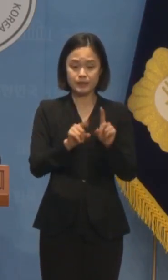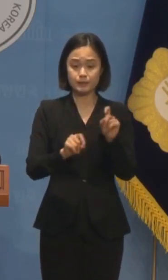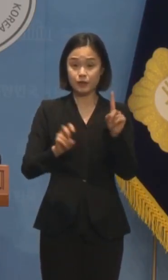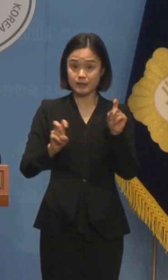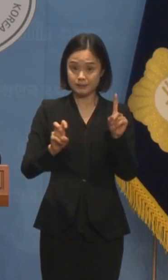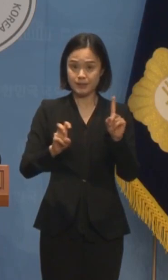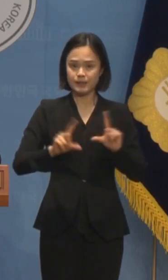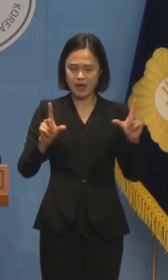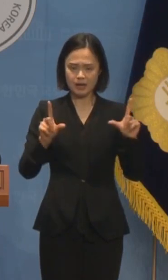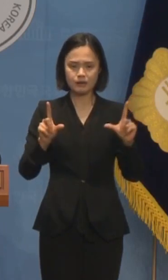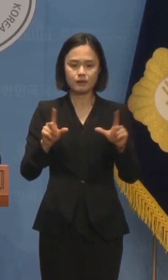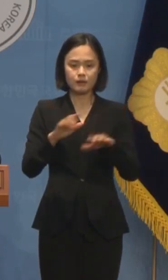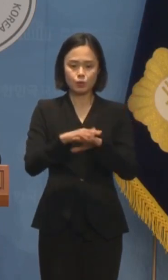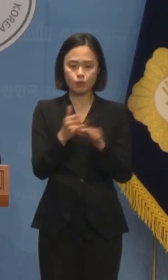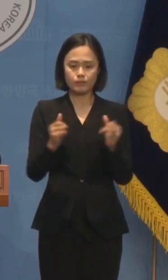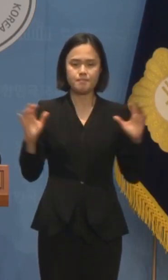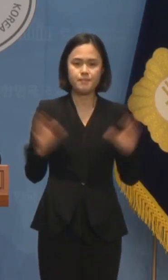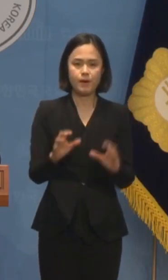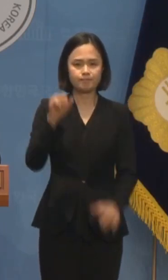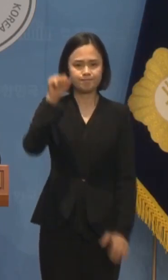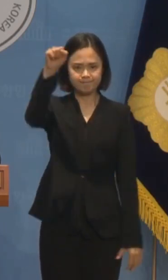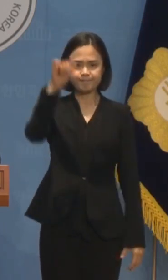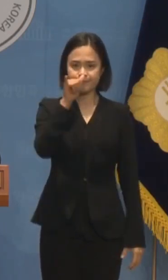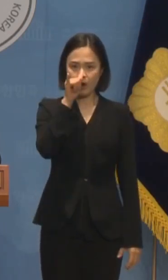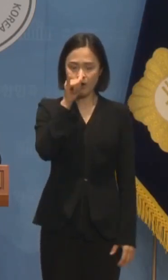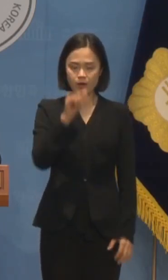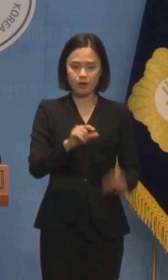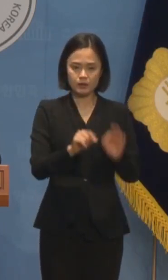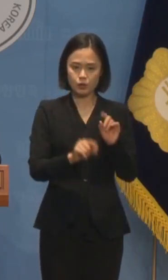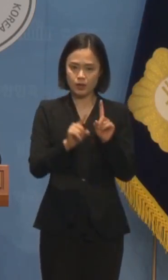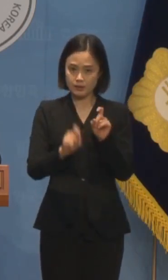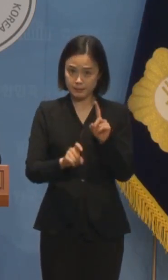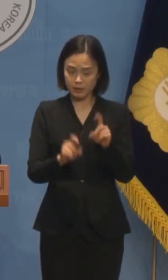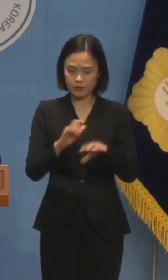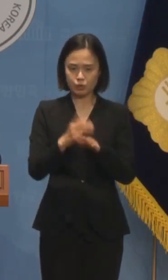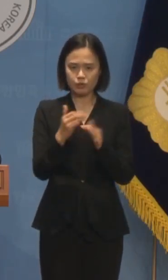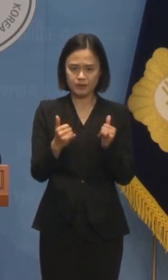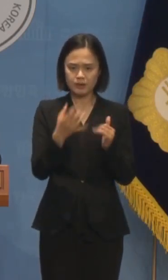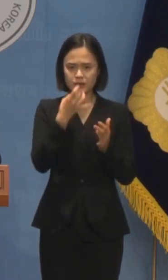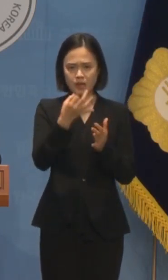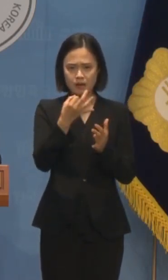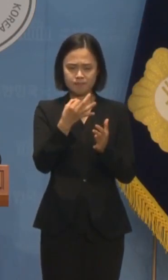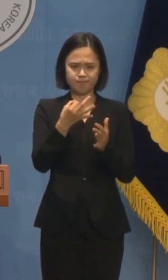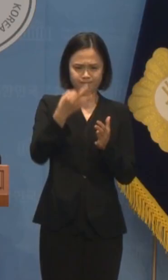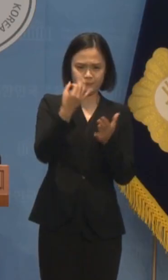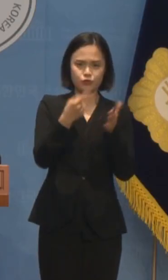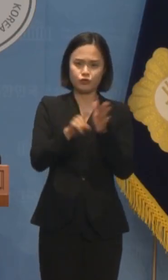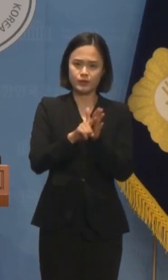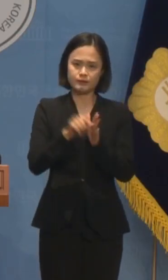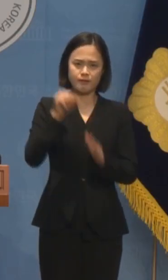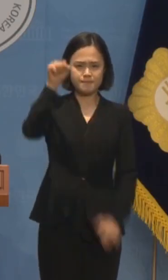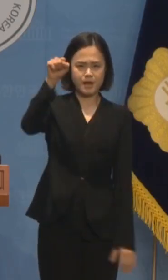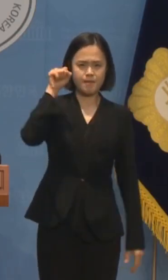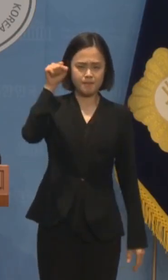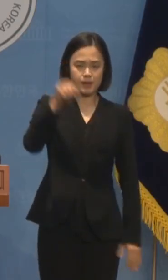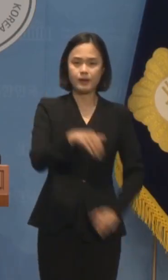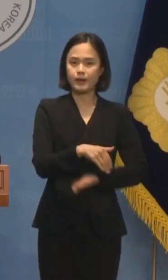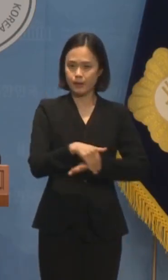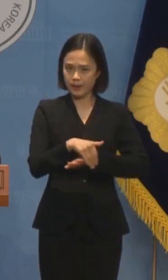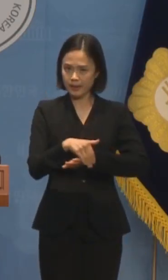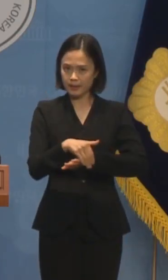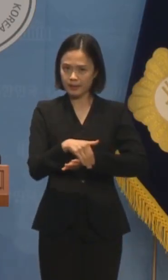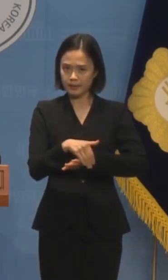같은 11월에 쌀값과 농업을 살리는 농민들의 투쟁이 예정되어 있습니다.